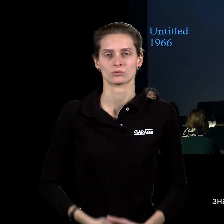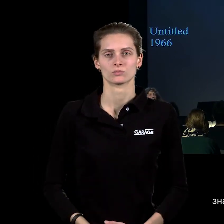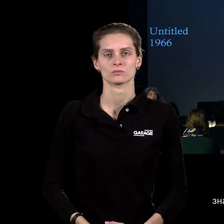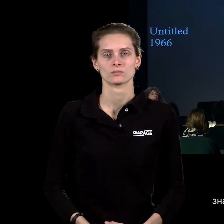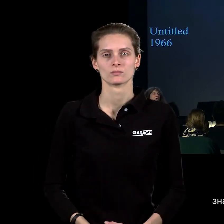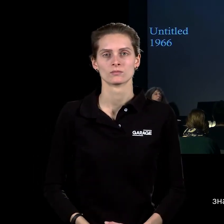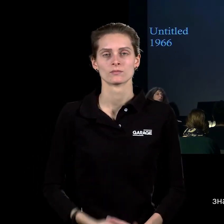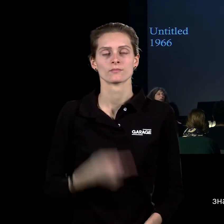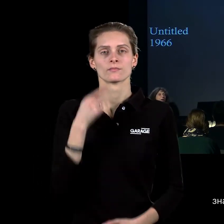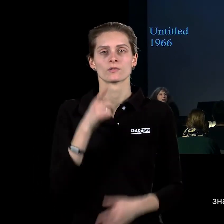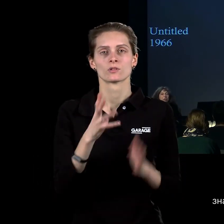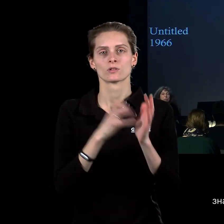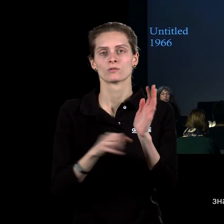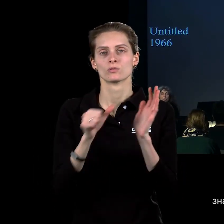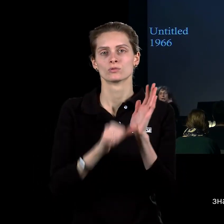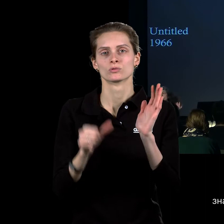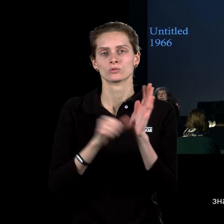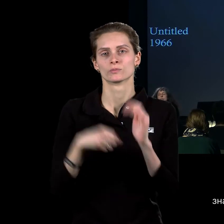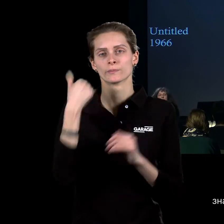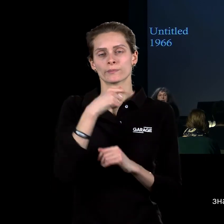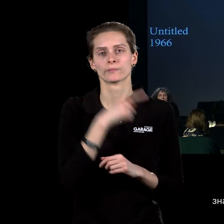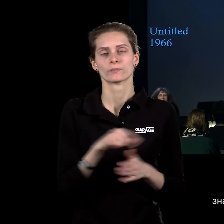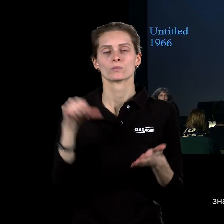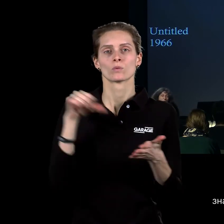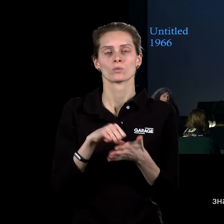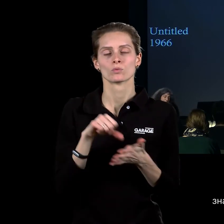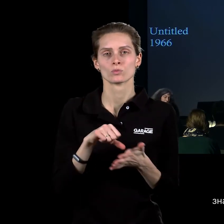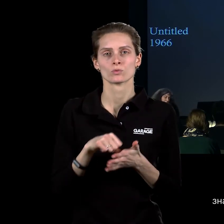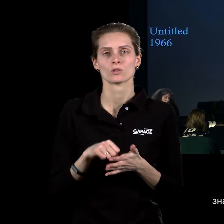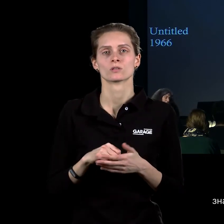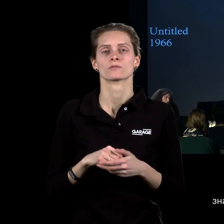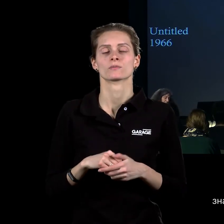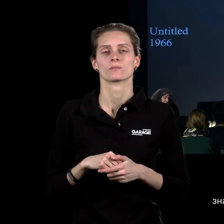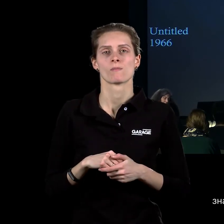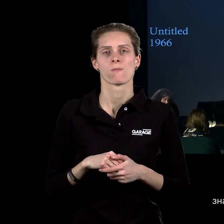в 1966 году она принимает участие в такой как бы